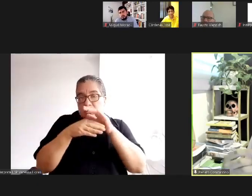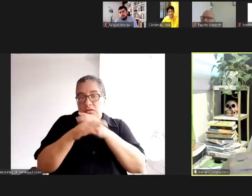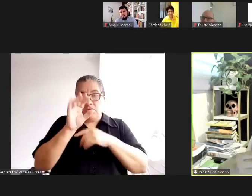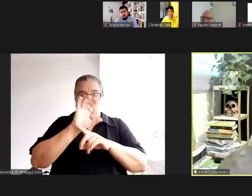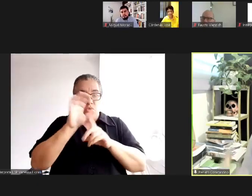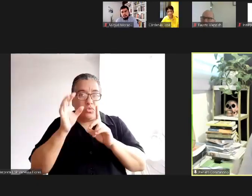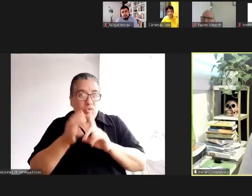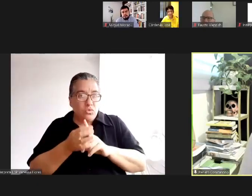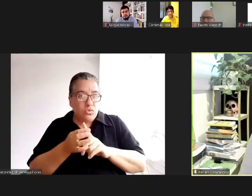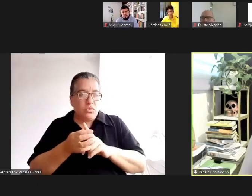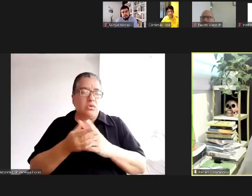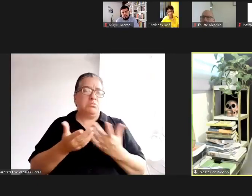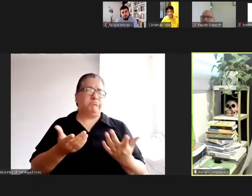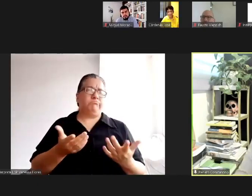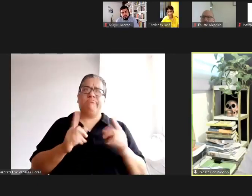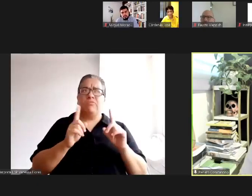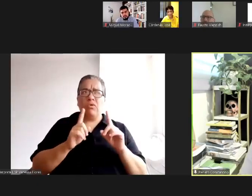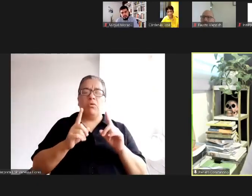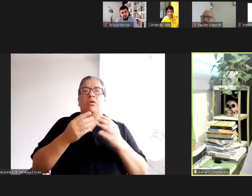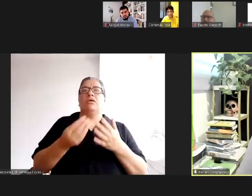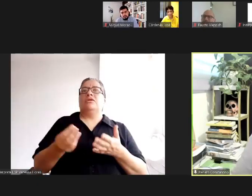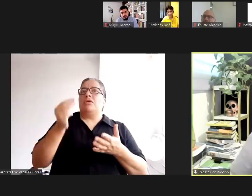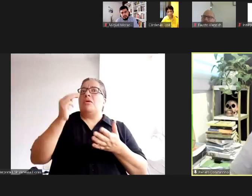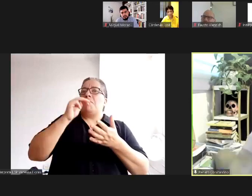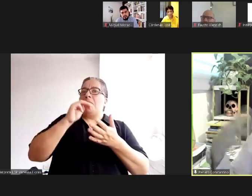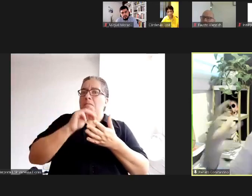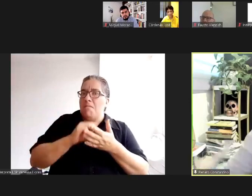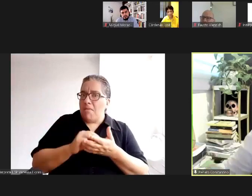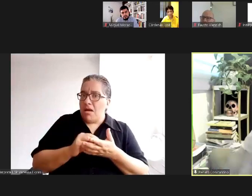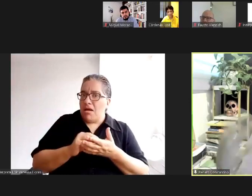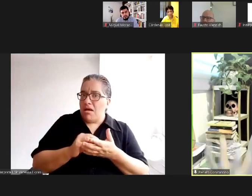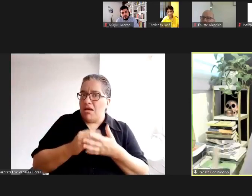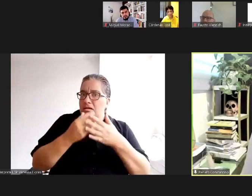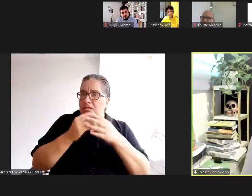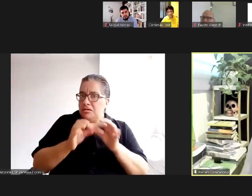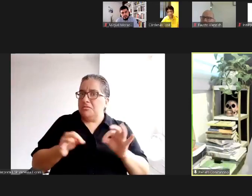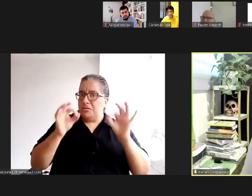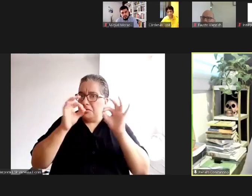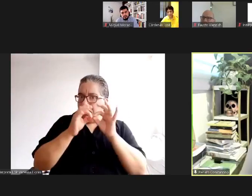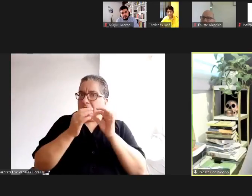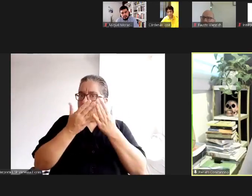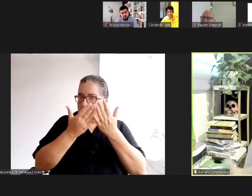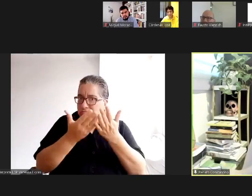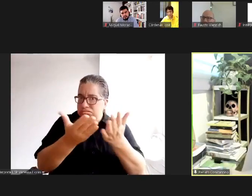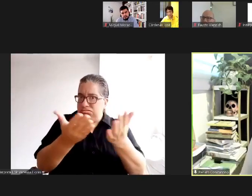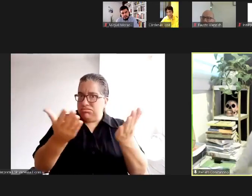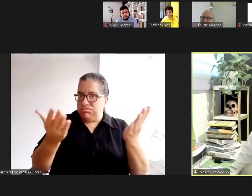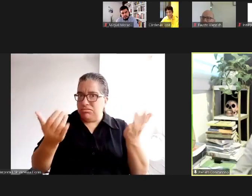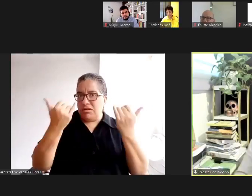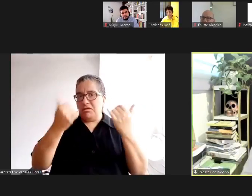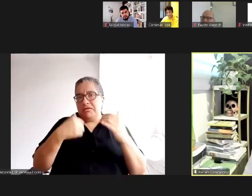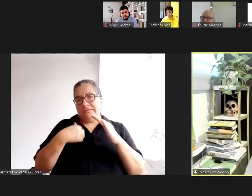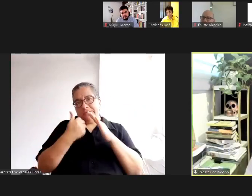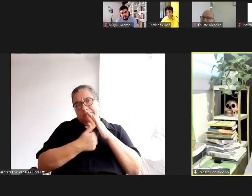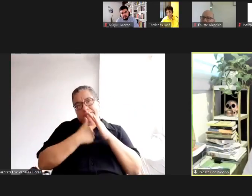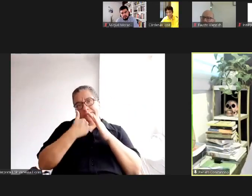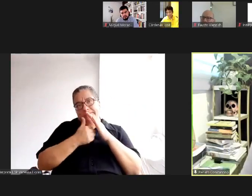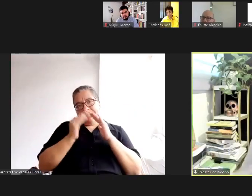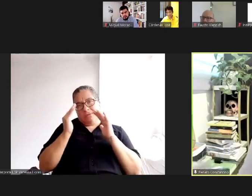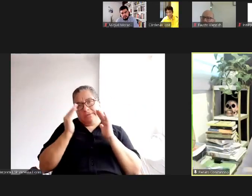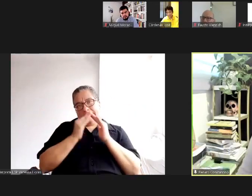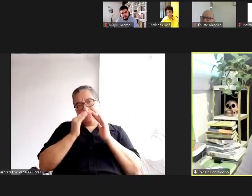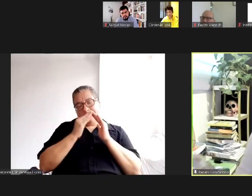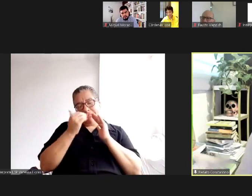más relevante, ¿no? Nuestro ocio se ha vuelto más relevante y más importante a partir de que no podemos salir o de que